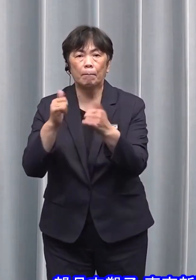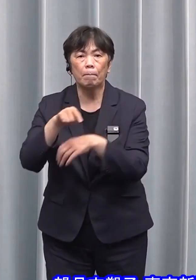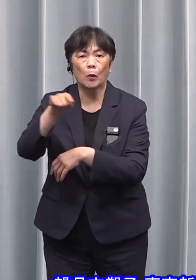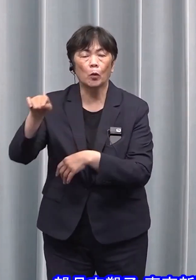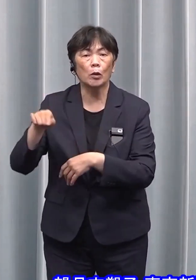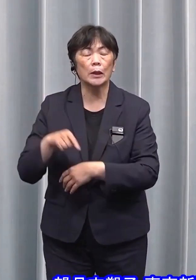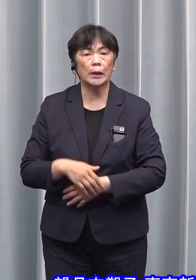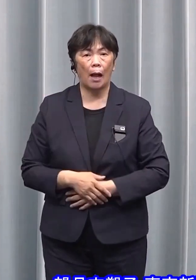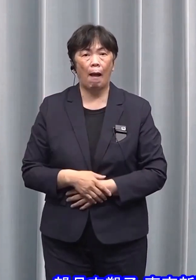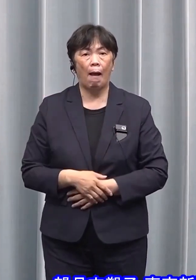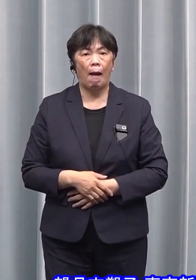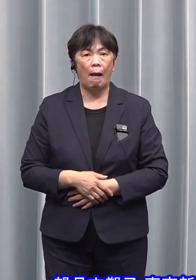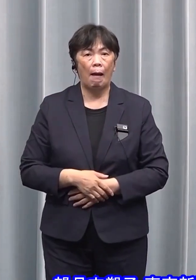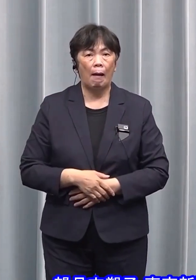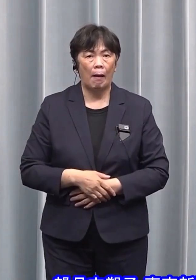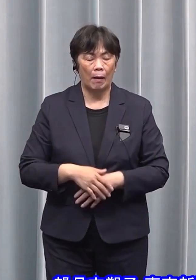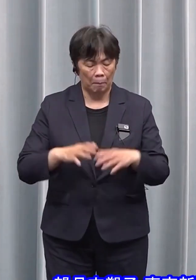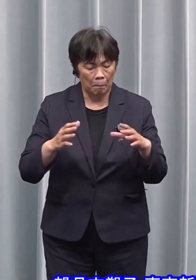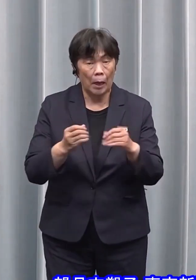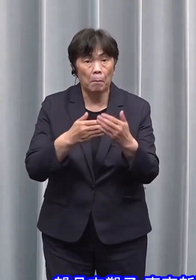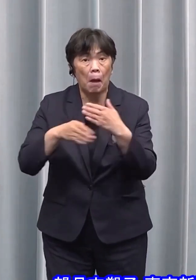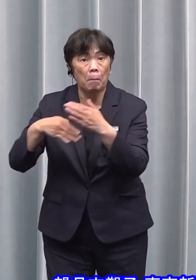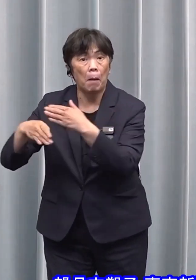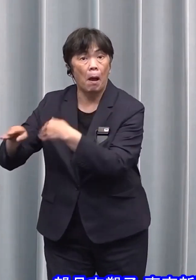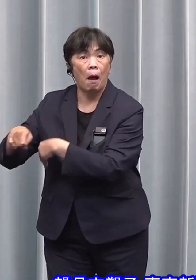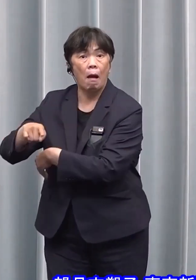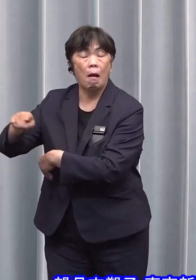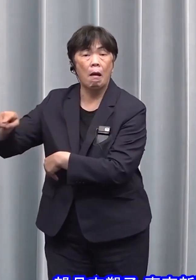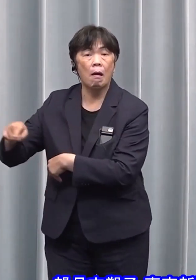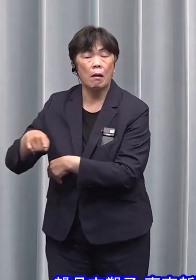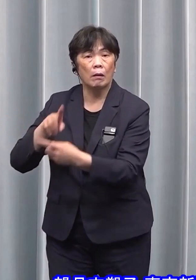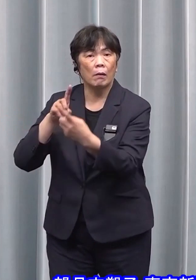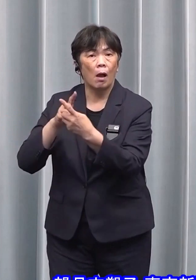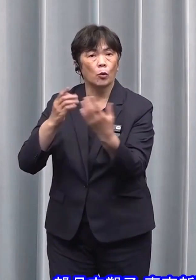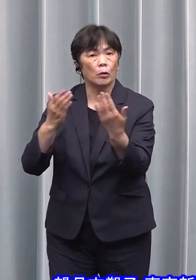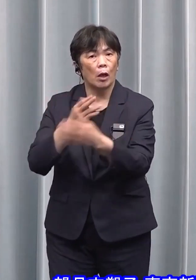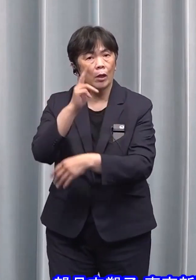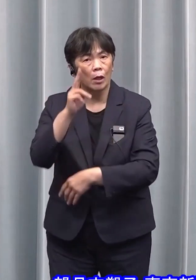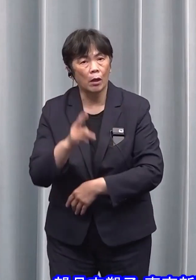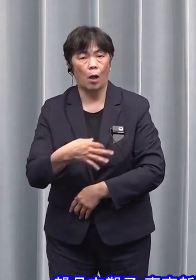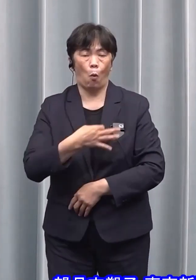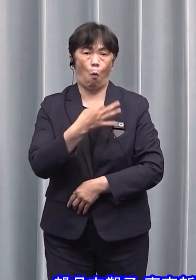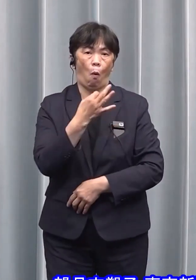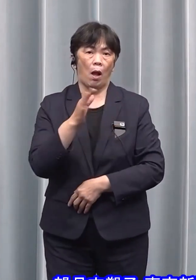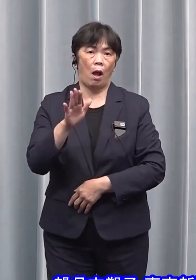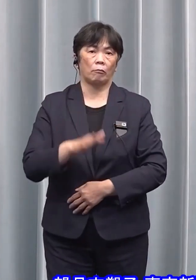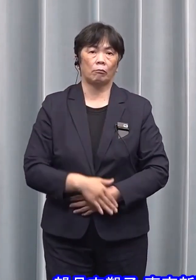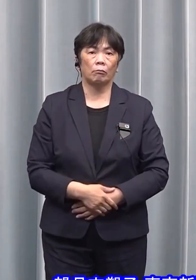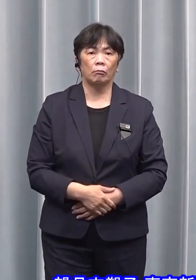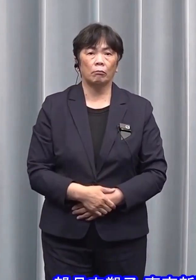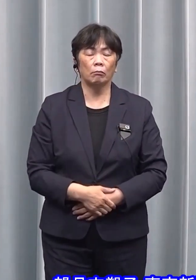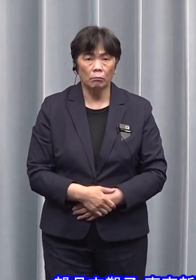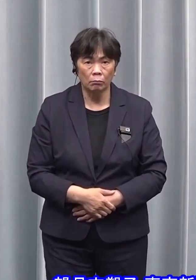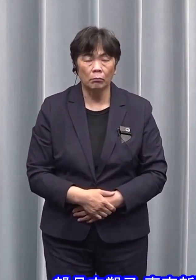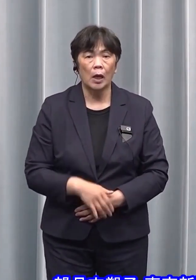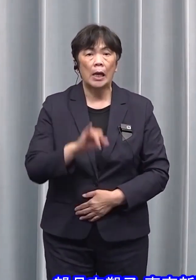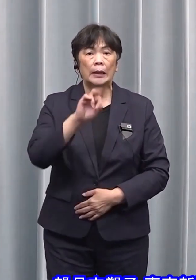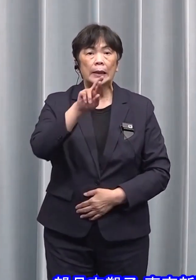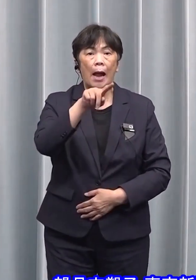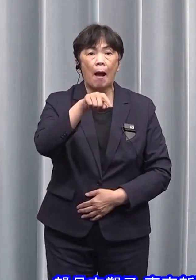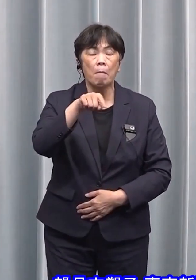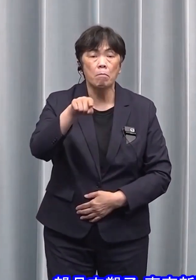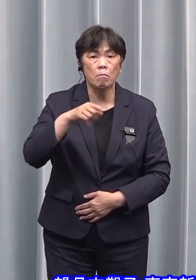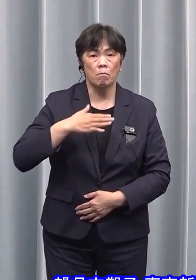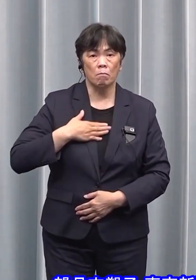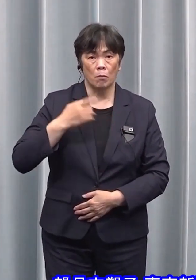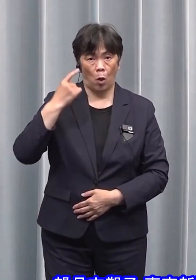が一斉に送還、強制送還の対象になるんじゃないかという声が出ているんですね。でイランに関してはご存知だと